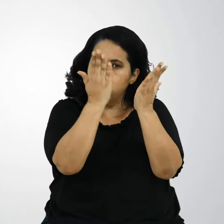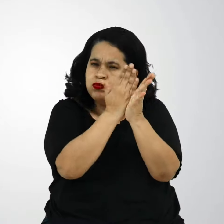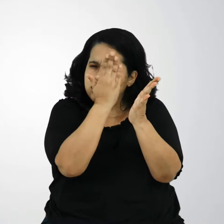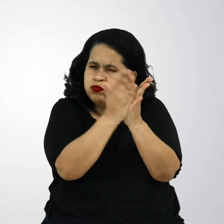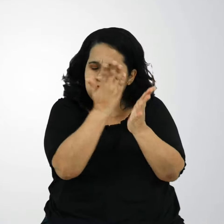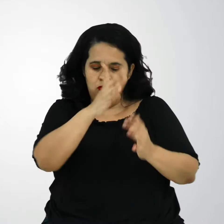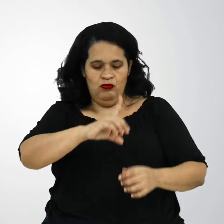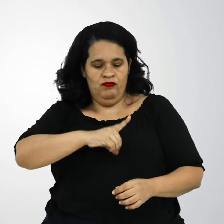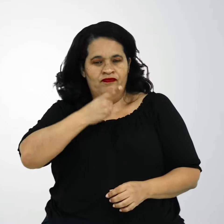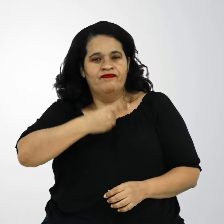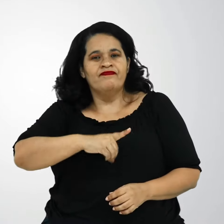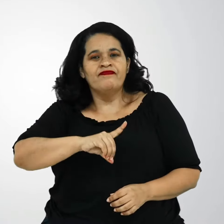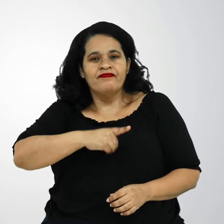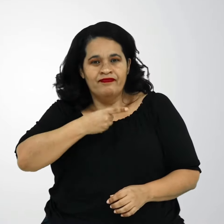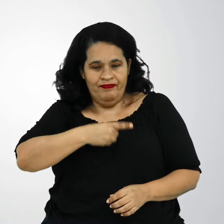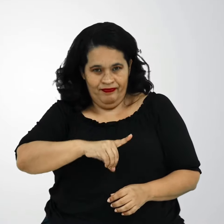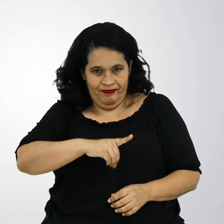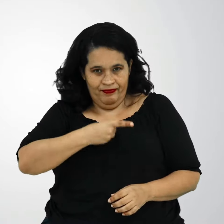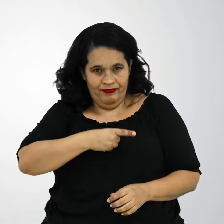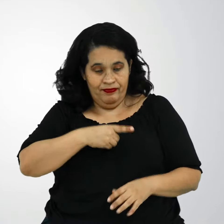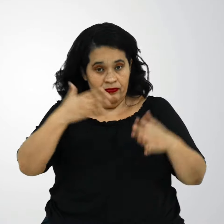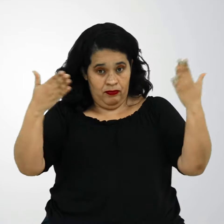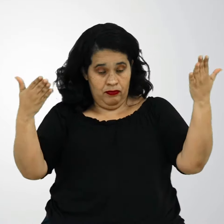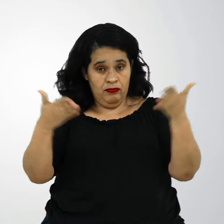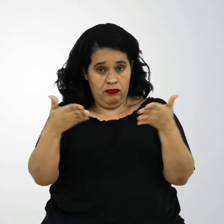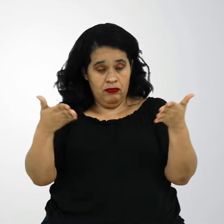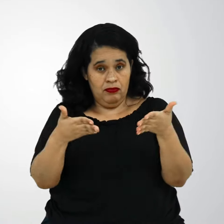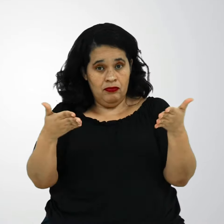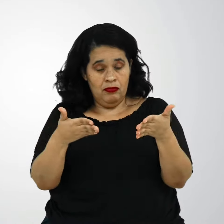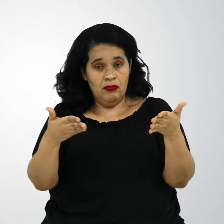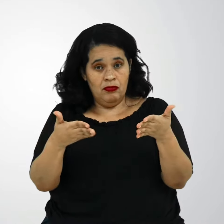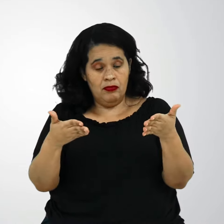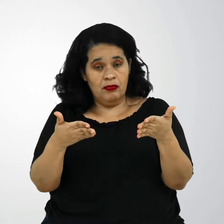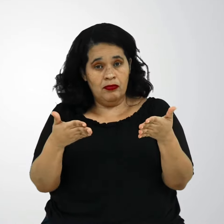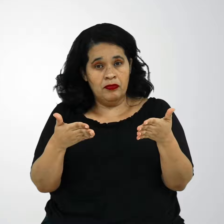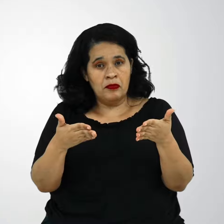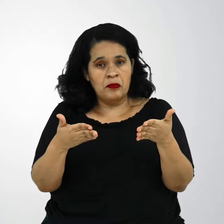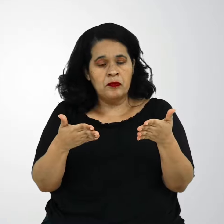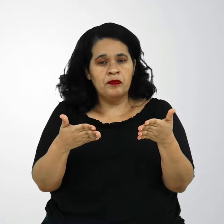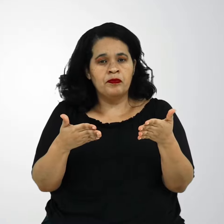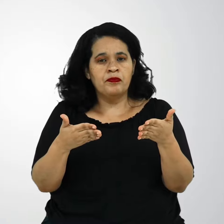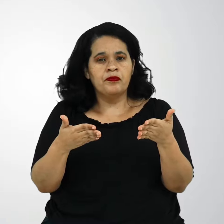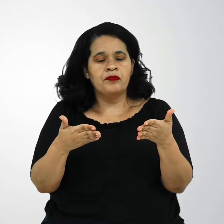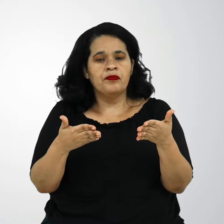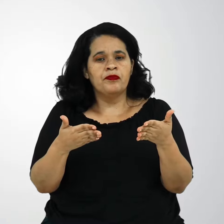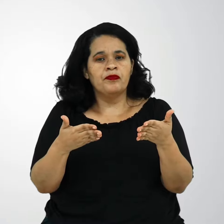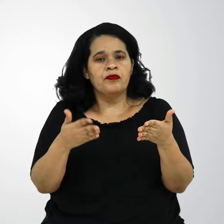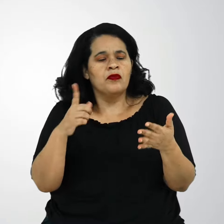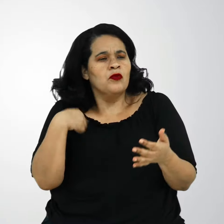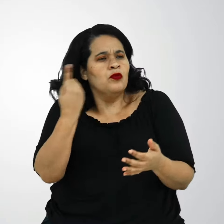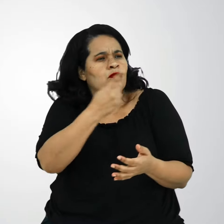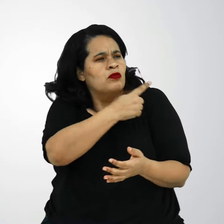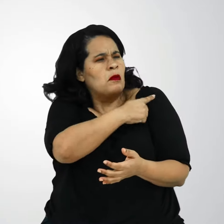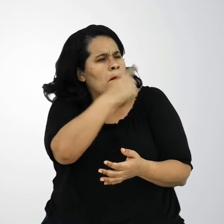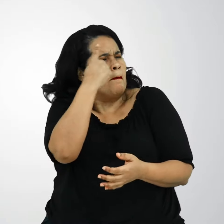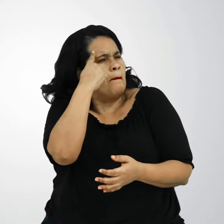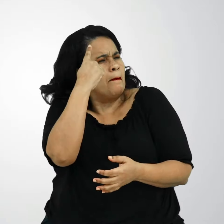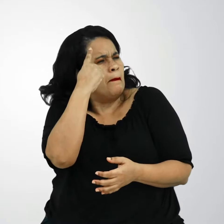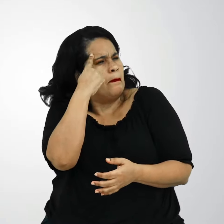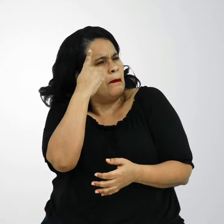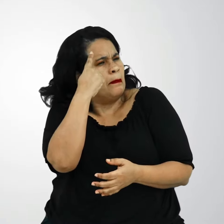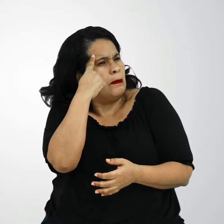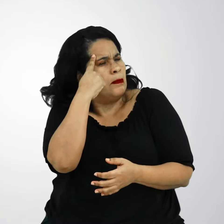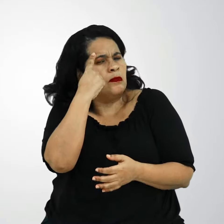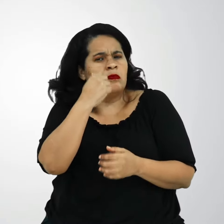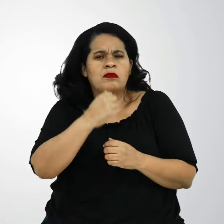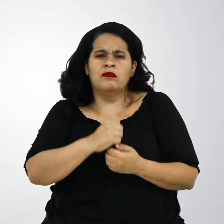Daniel. Agora, nós estamos caminhando aqui para um momento do programa em que a gente vai